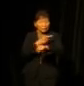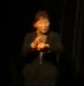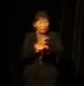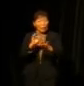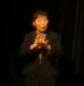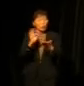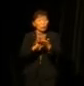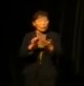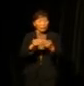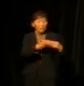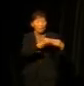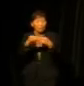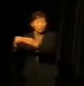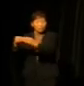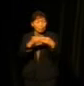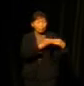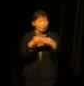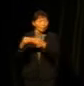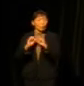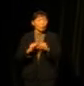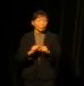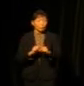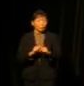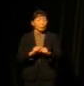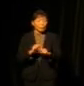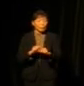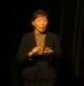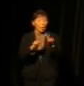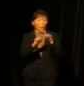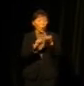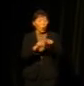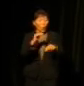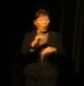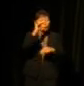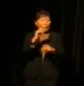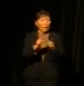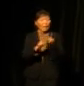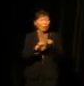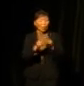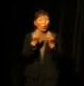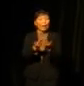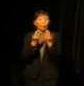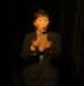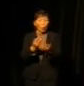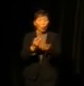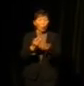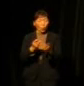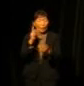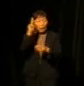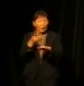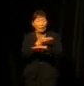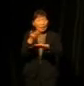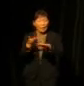状況でした。あと小高小学校は全員避難でしたから、鹿島区の仮設とかアパートにいる人たちは保護